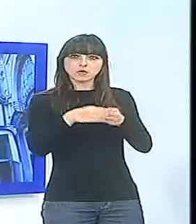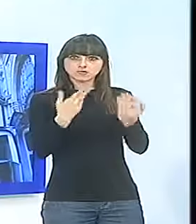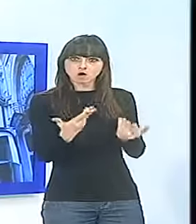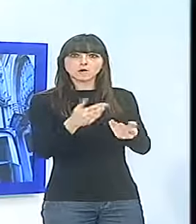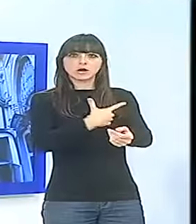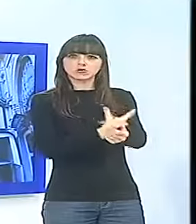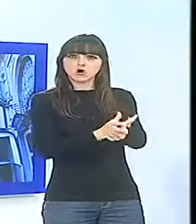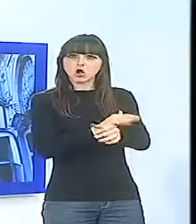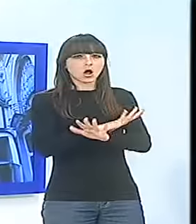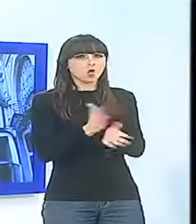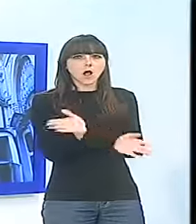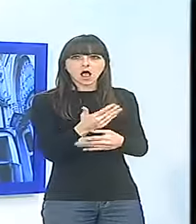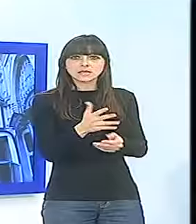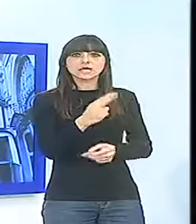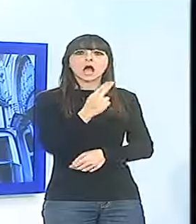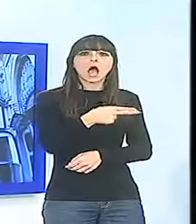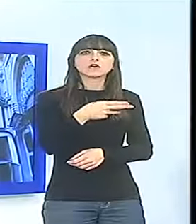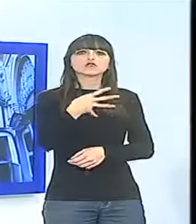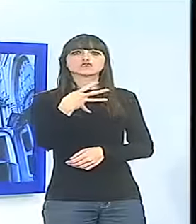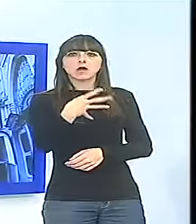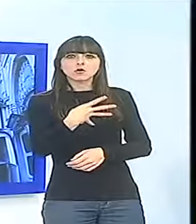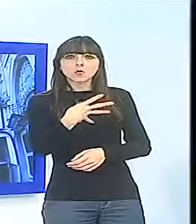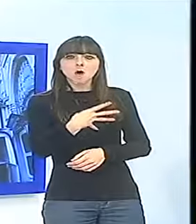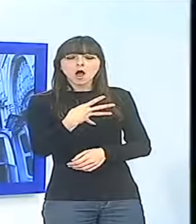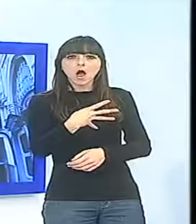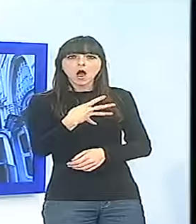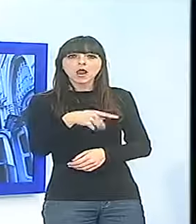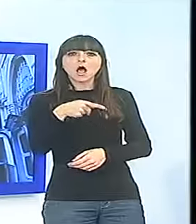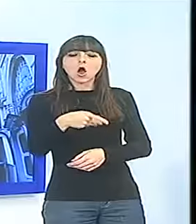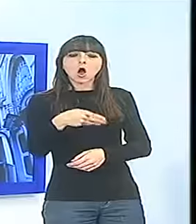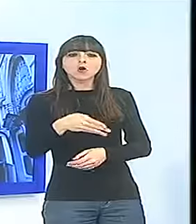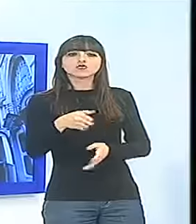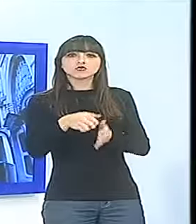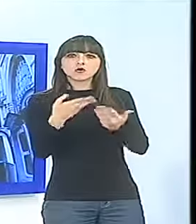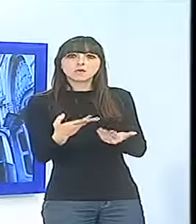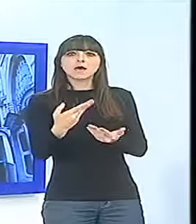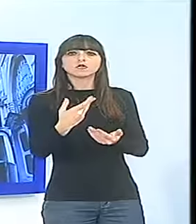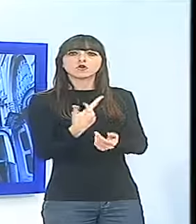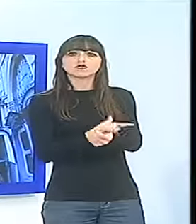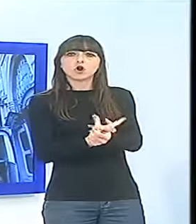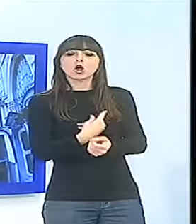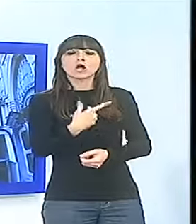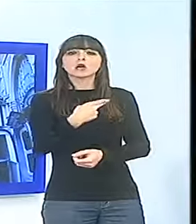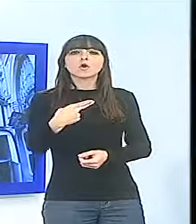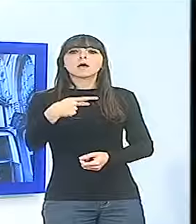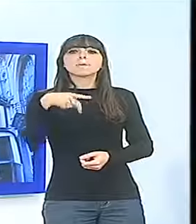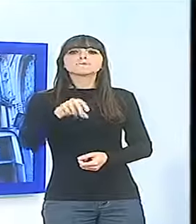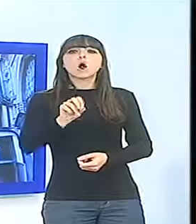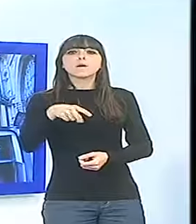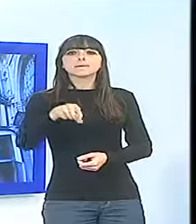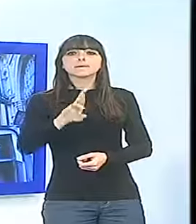comuni, dall'hashish, cocaina, marijuana. Oggi ha permesso di trovare la sostanza, anche un vaso dilatatore, che è